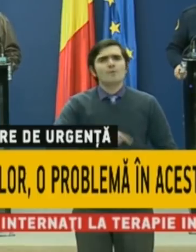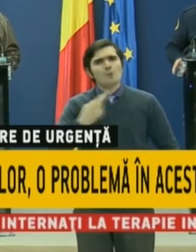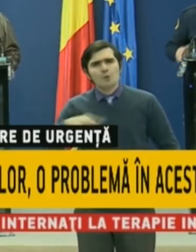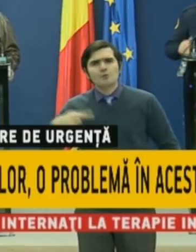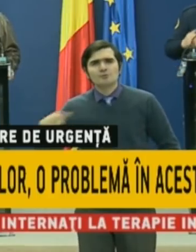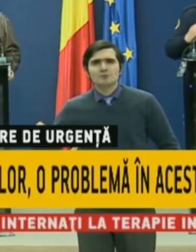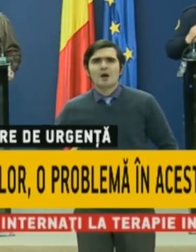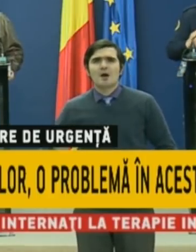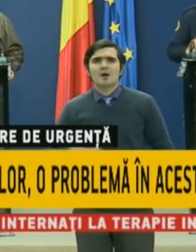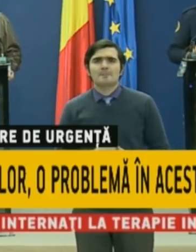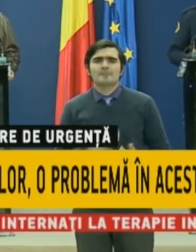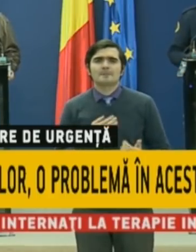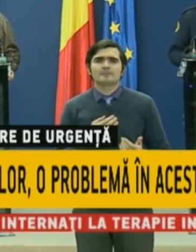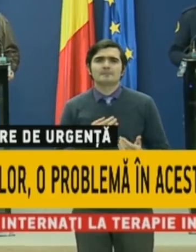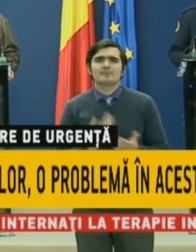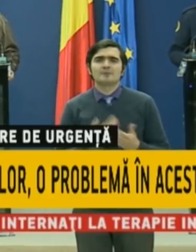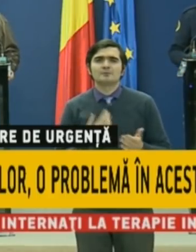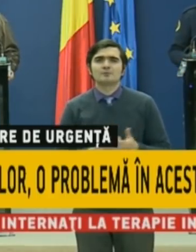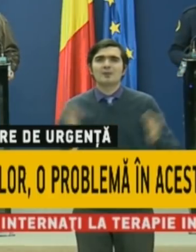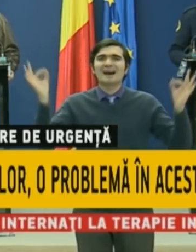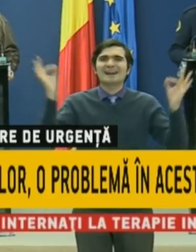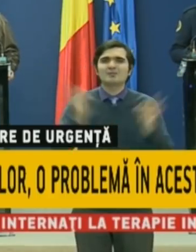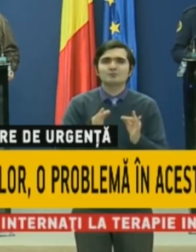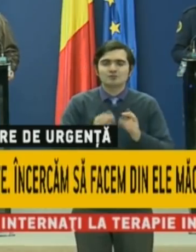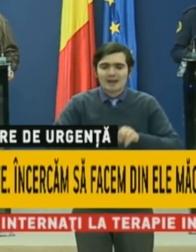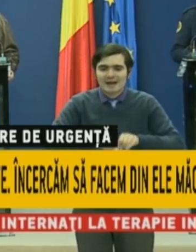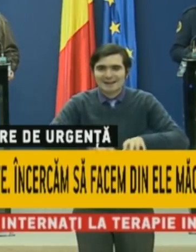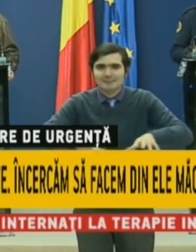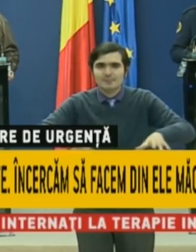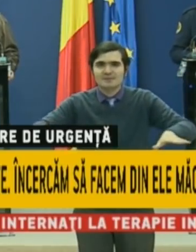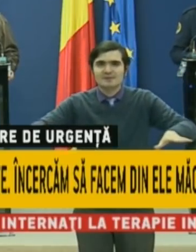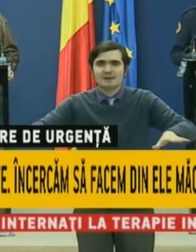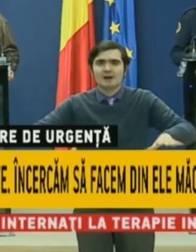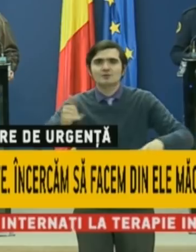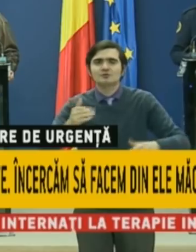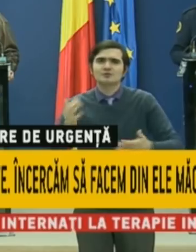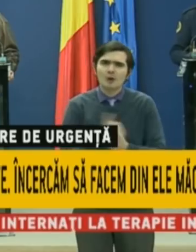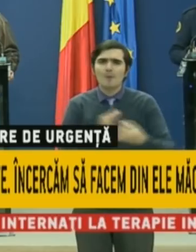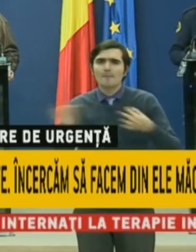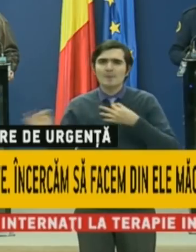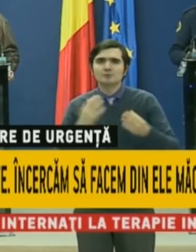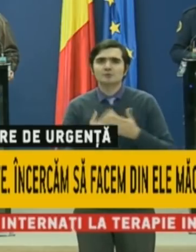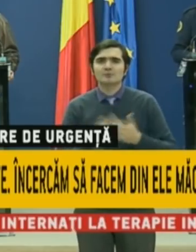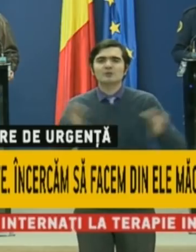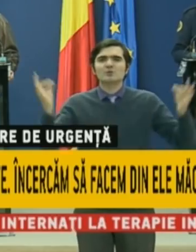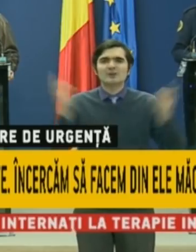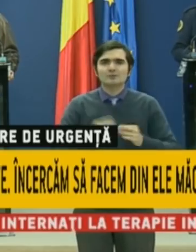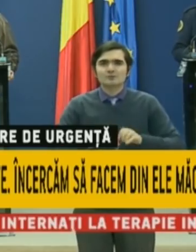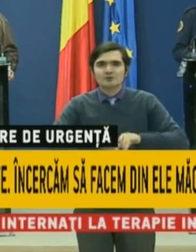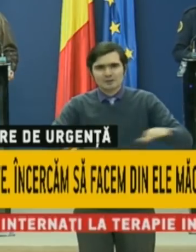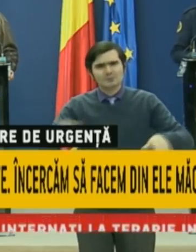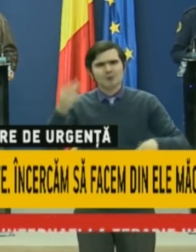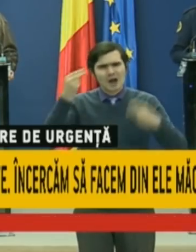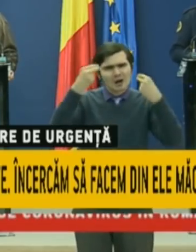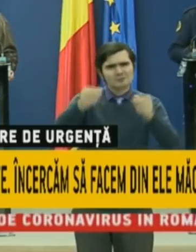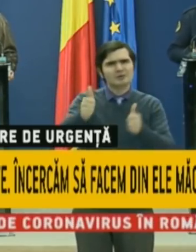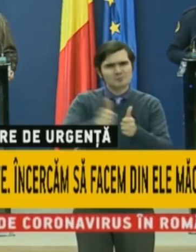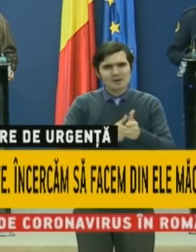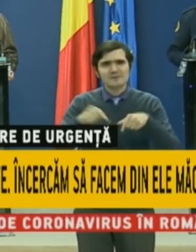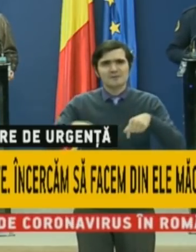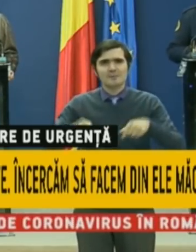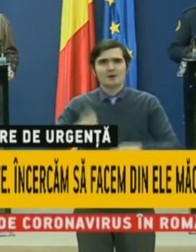pe palierul de reducere a răspândirii și măsurile de reducere a răspândirii care au fost anunțate și mai devreme în